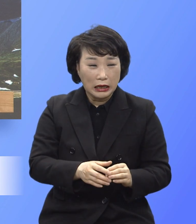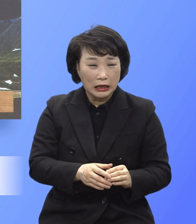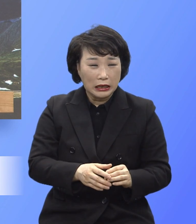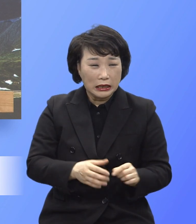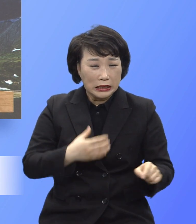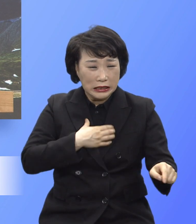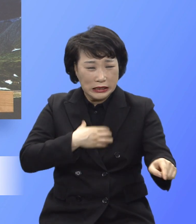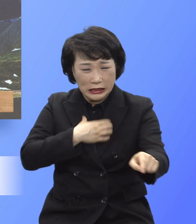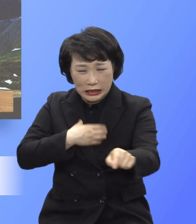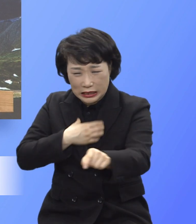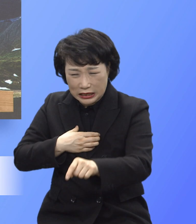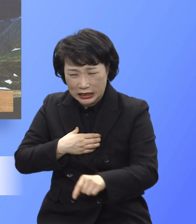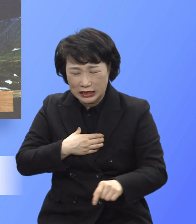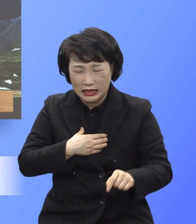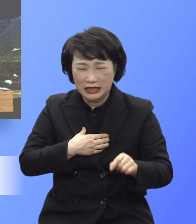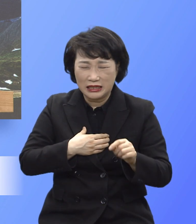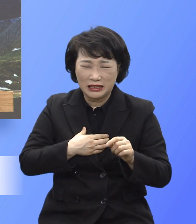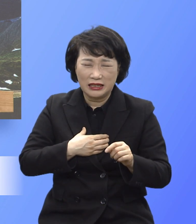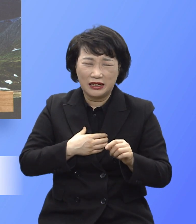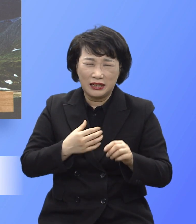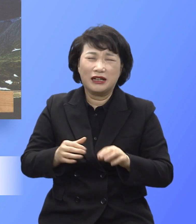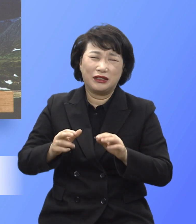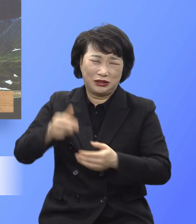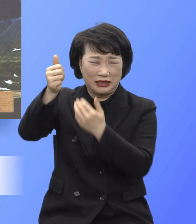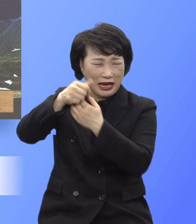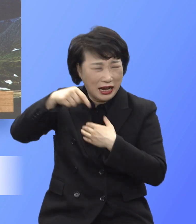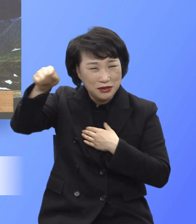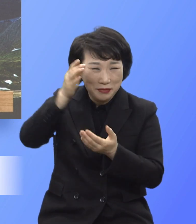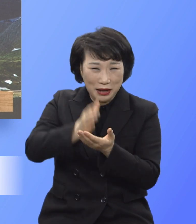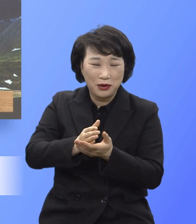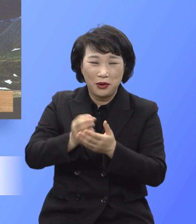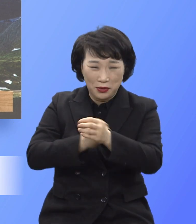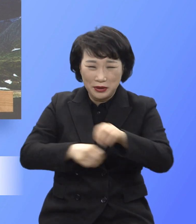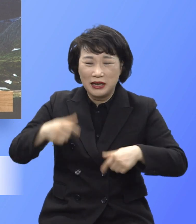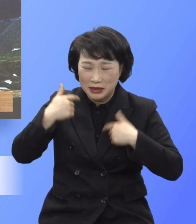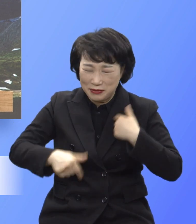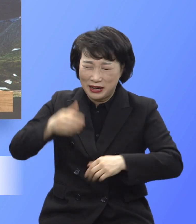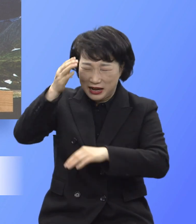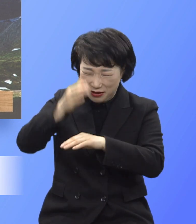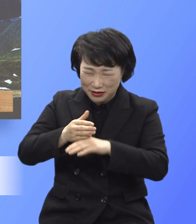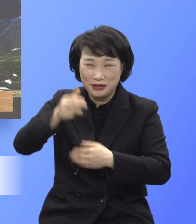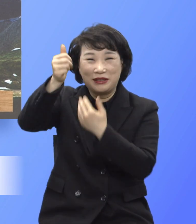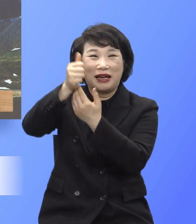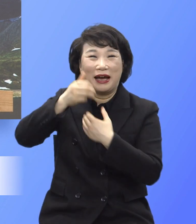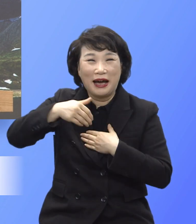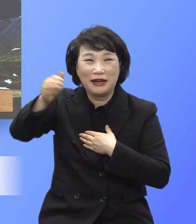하옵소서. 기쁨과 감사함으로 가게 하옵소서.